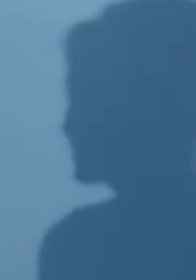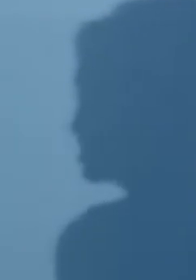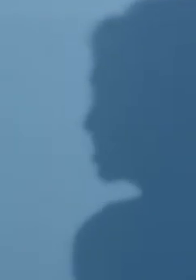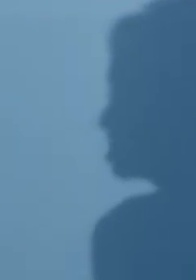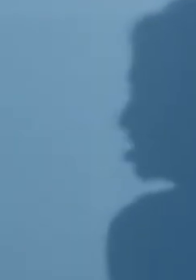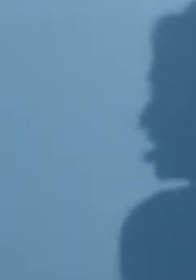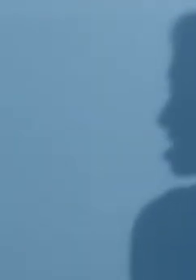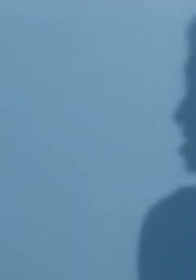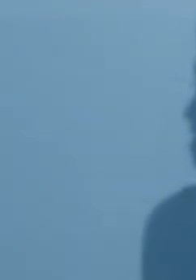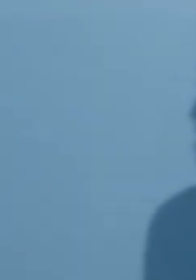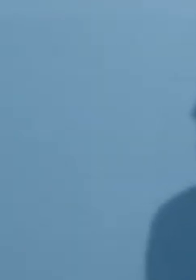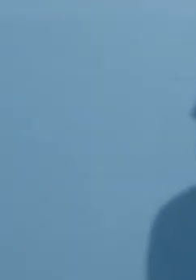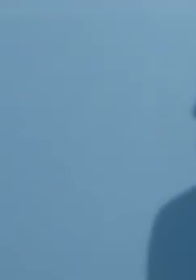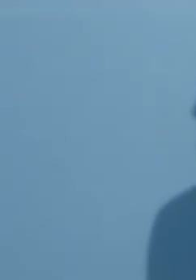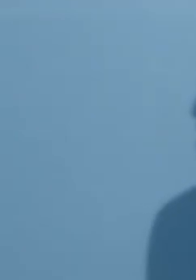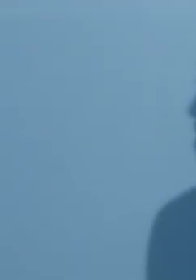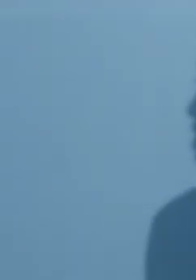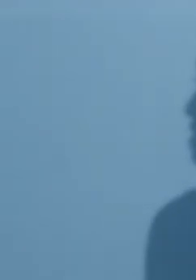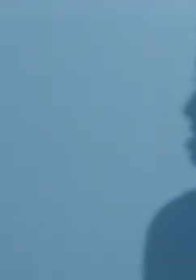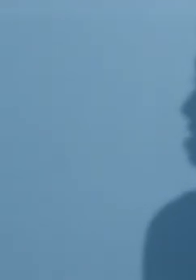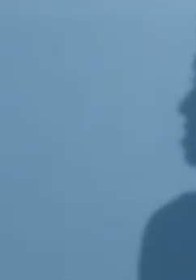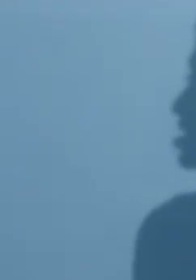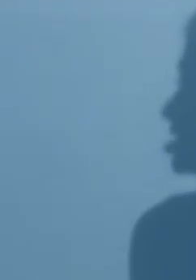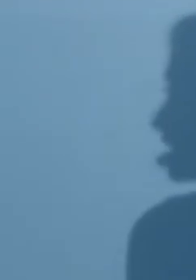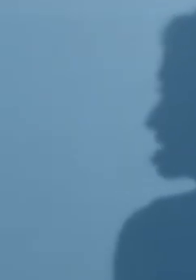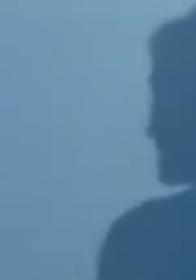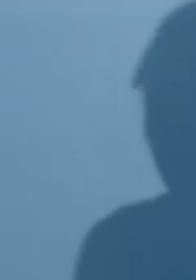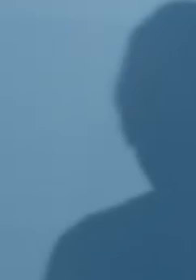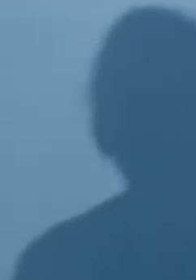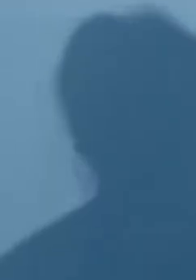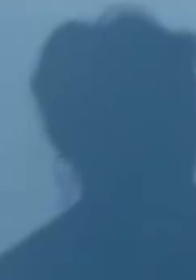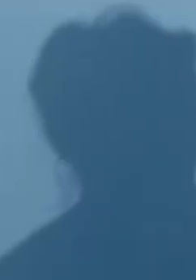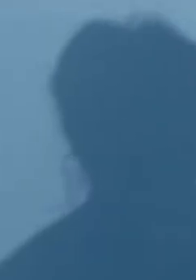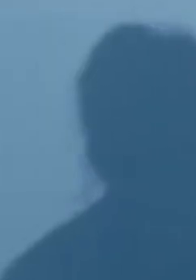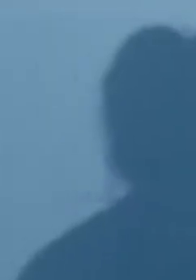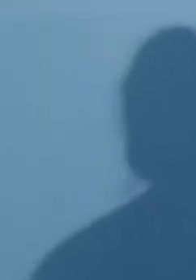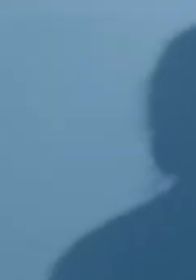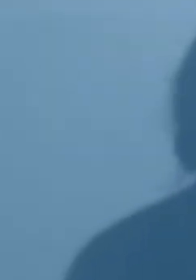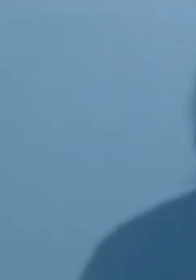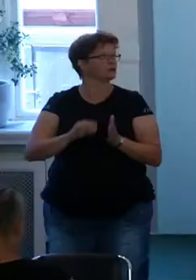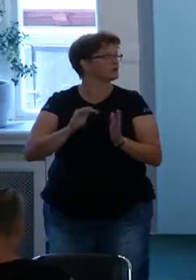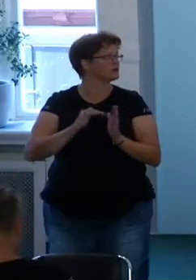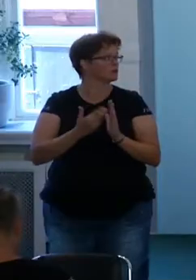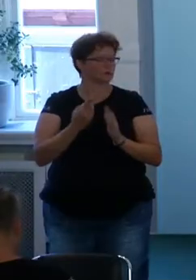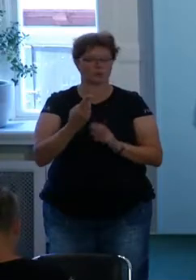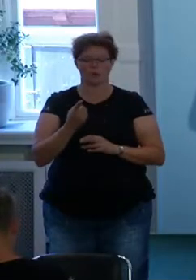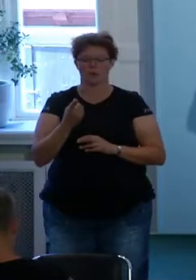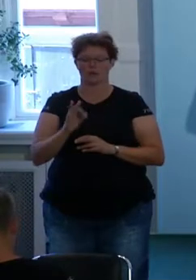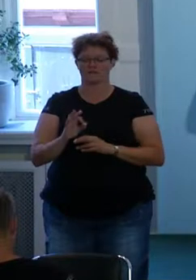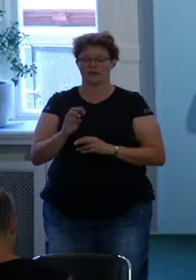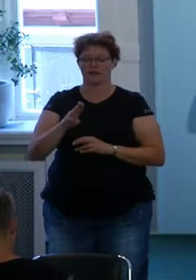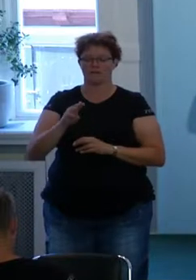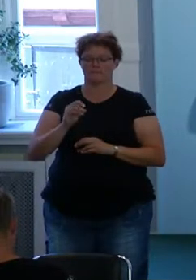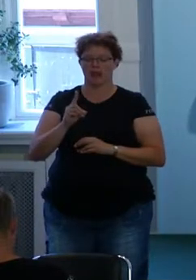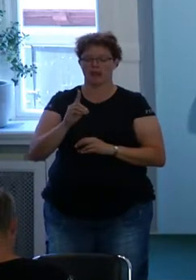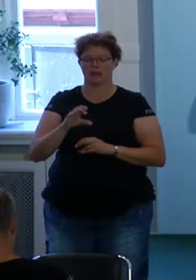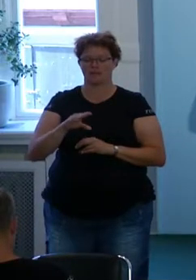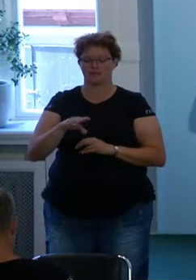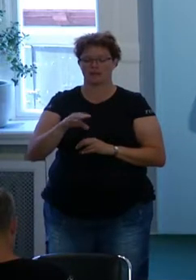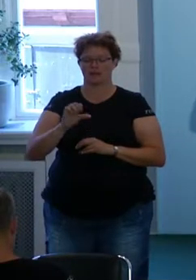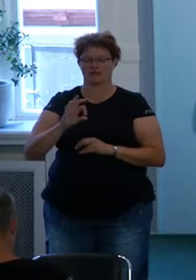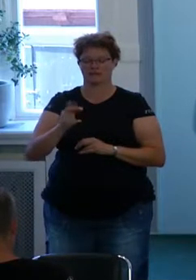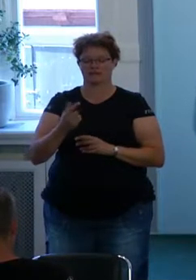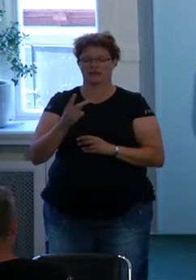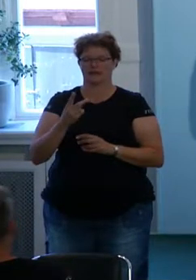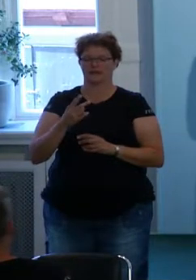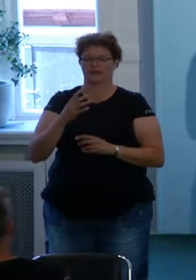Det brukar vi bjuda på här i huset. Men först så ska vi få en lägesrapport, och den ska vi få av Ulf Malmqvist som är verksamhetschef